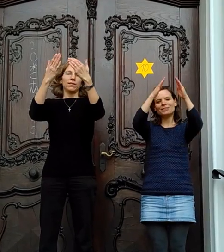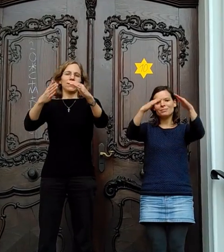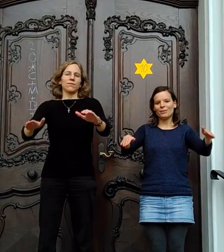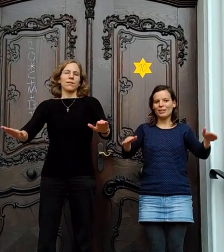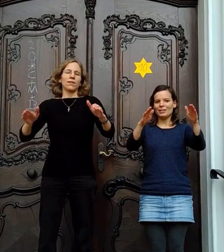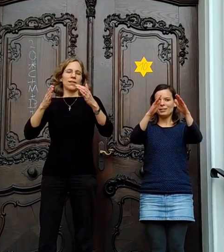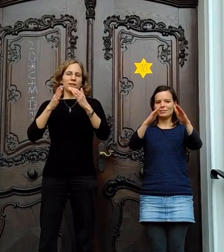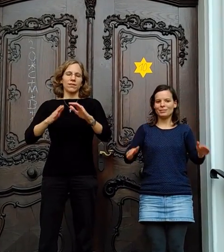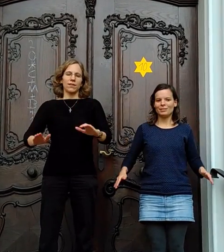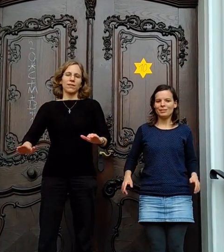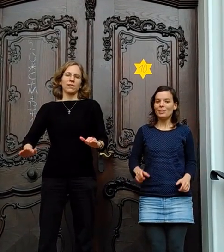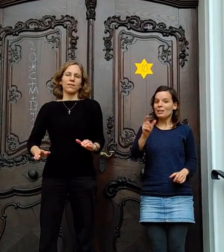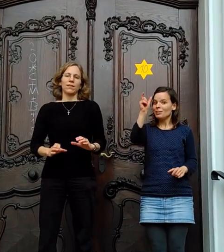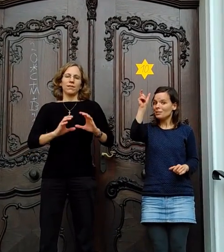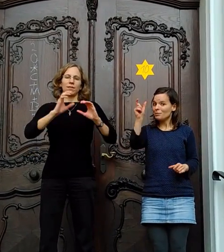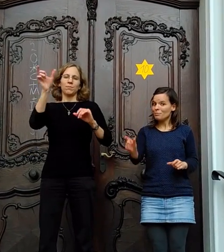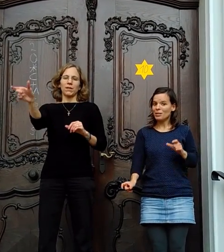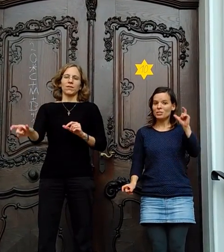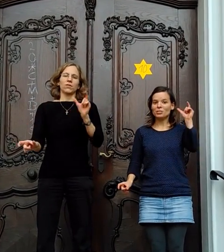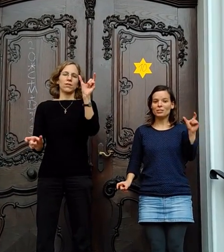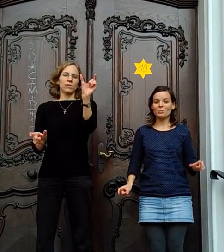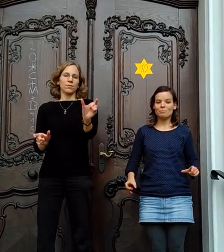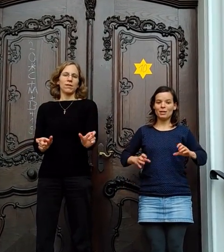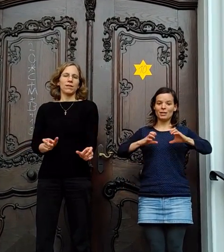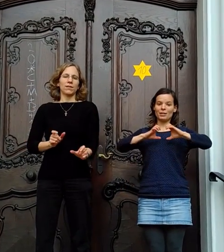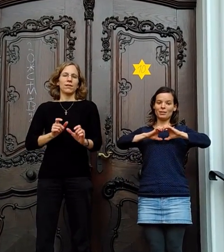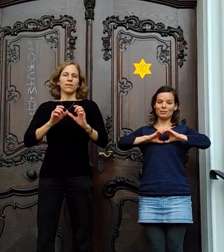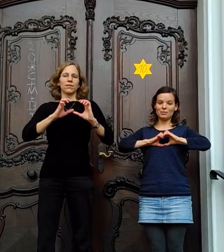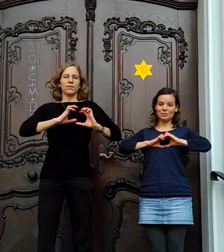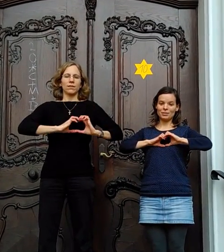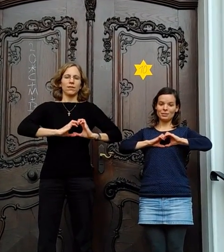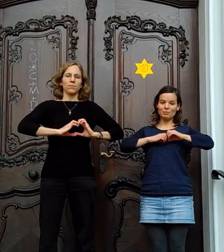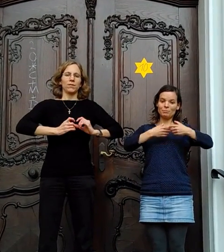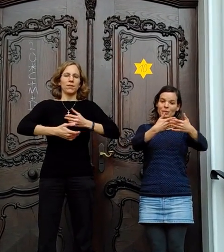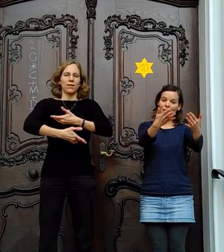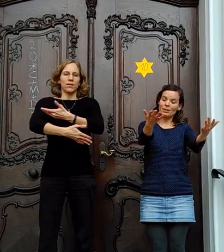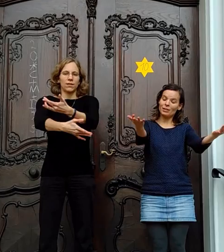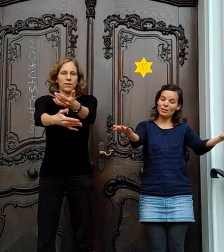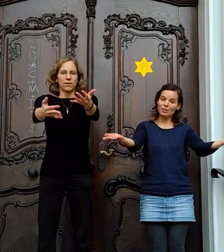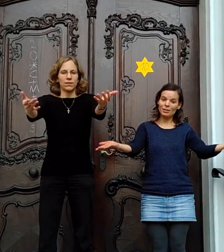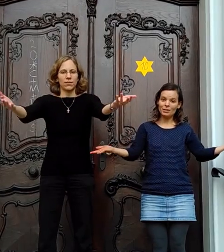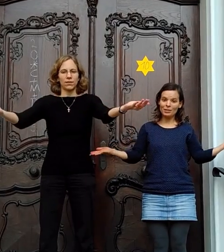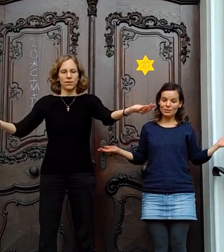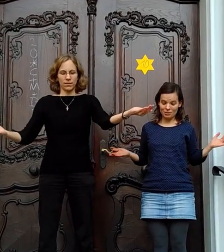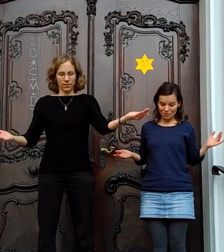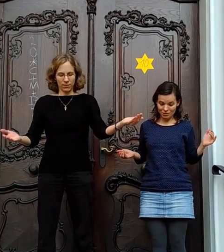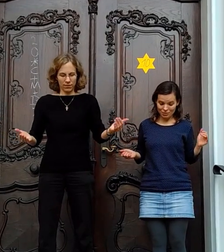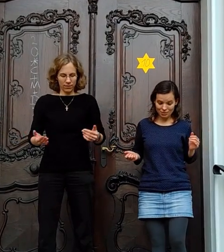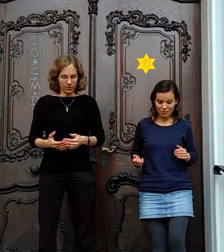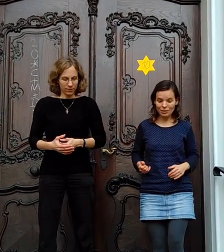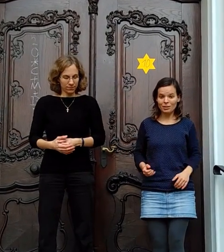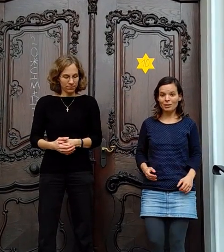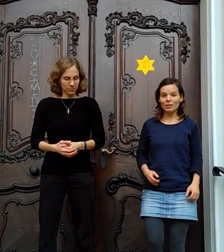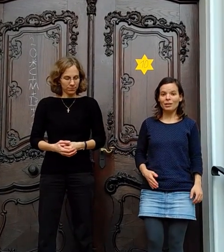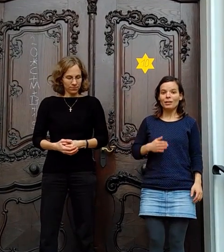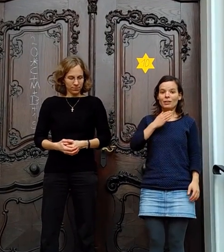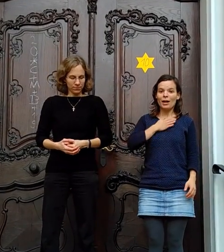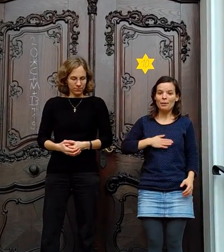Weihnachten, die Menschen machen sich bereit Ich hab